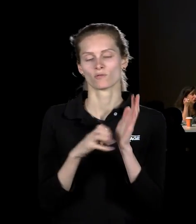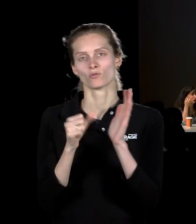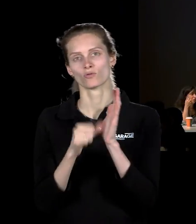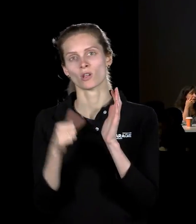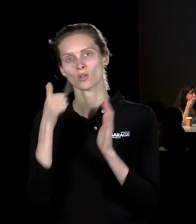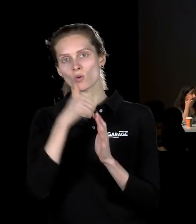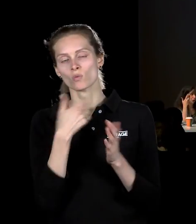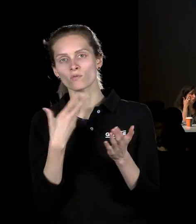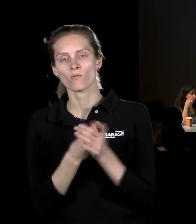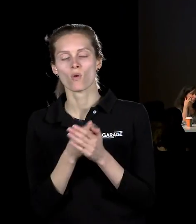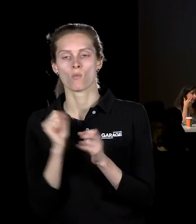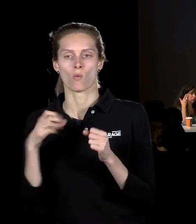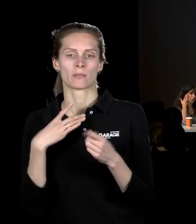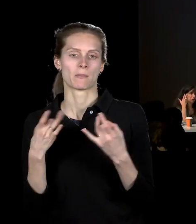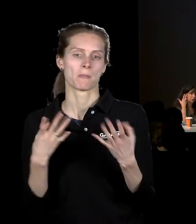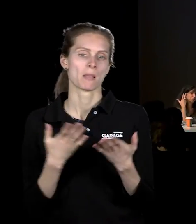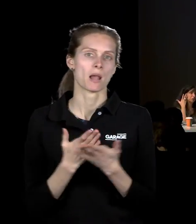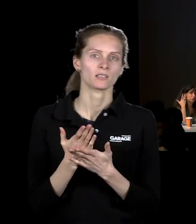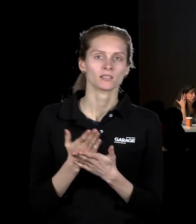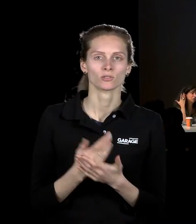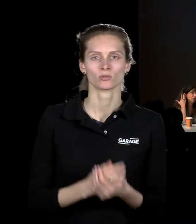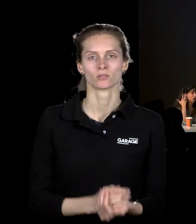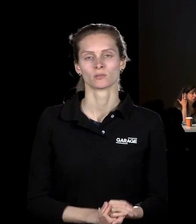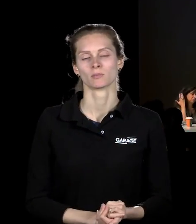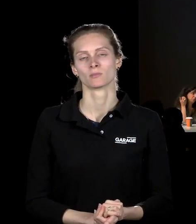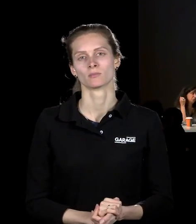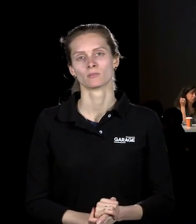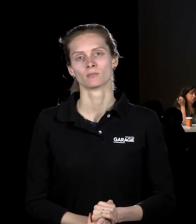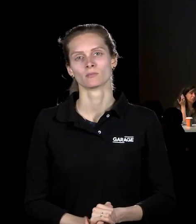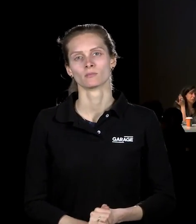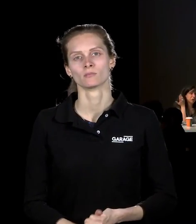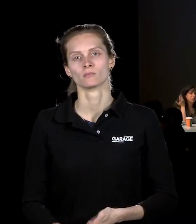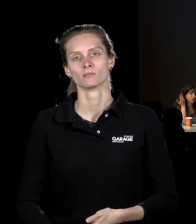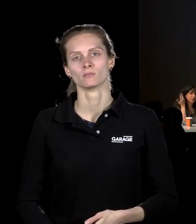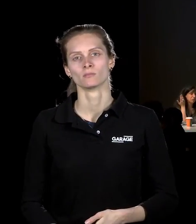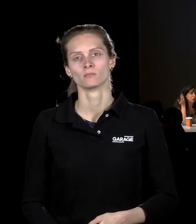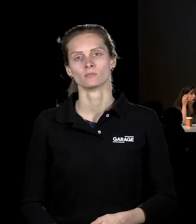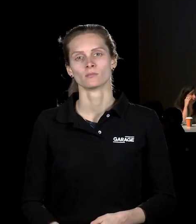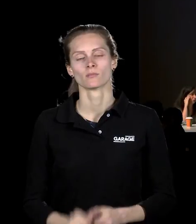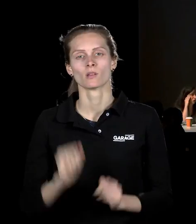минималистическими, что они могут быть такими вот